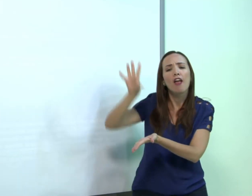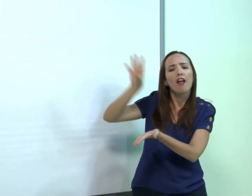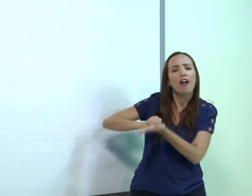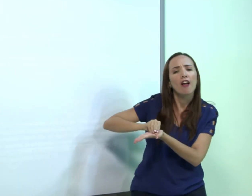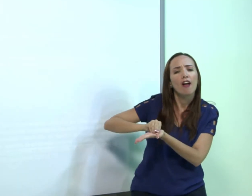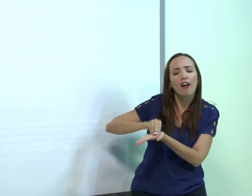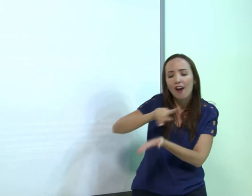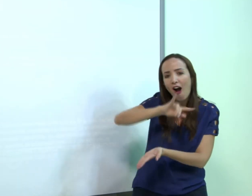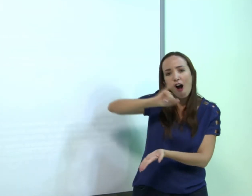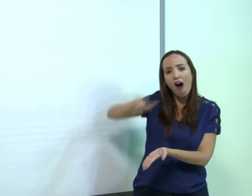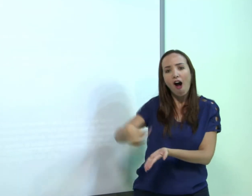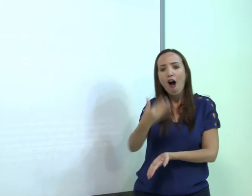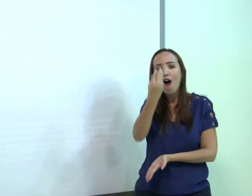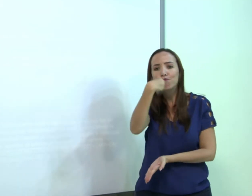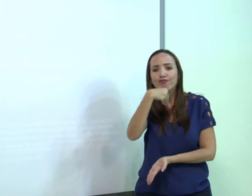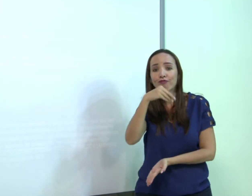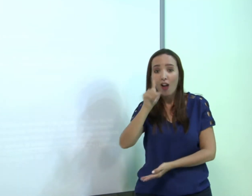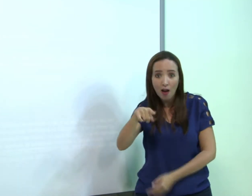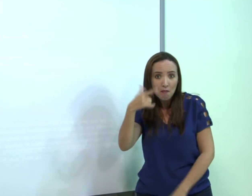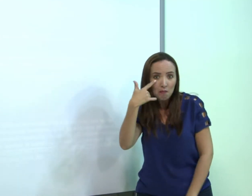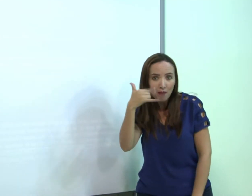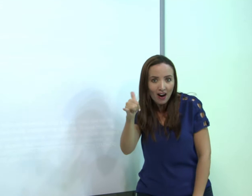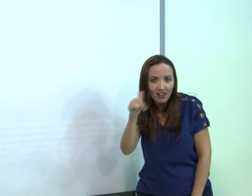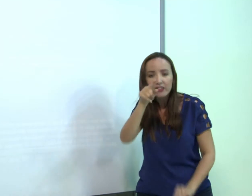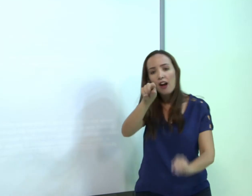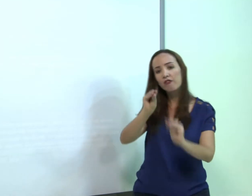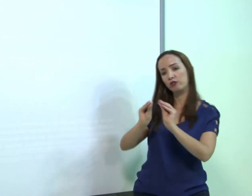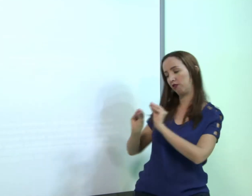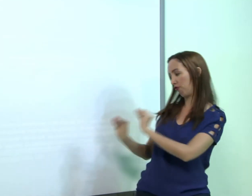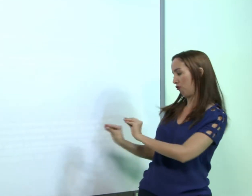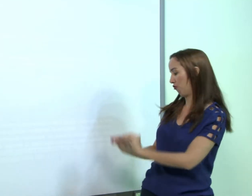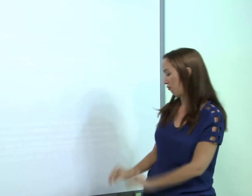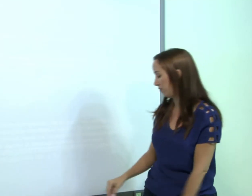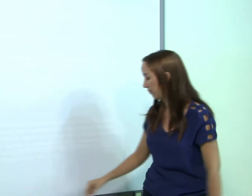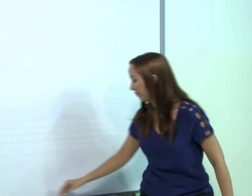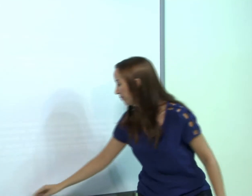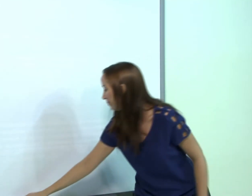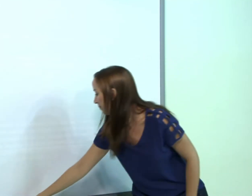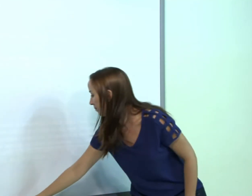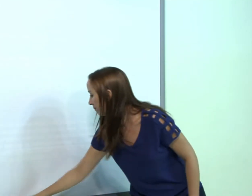o autor do livro que você pegou. Nesse caso, Marisa.